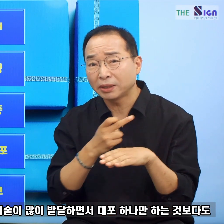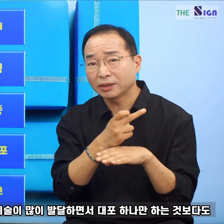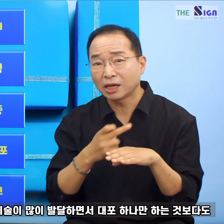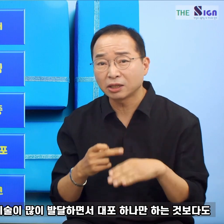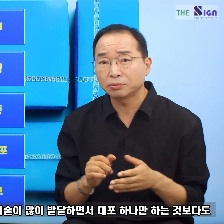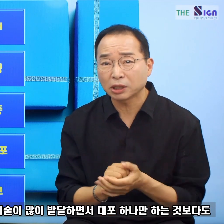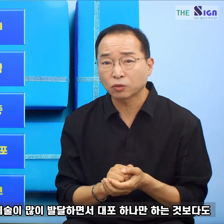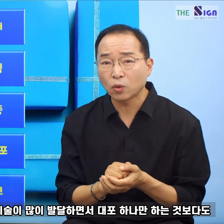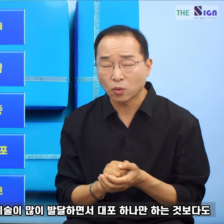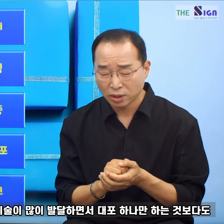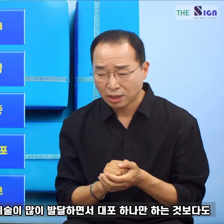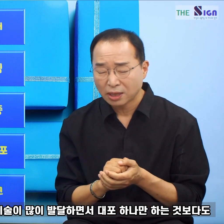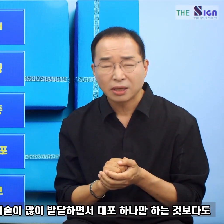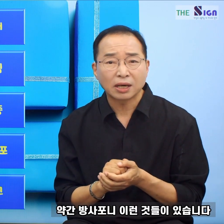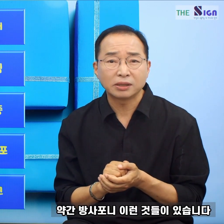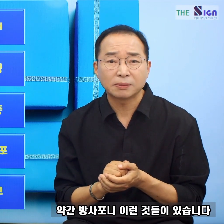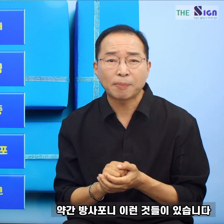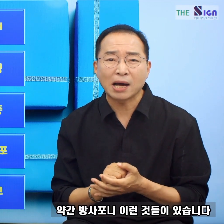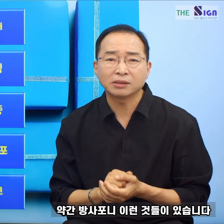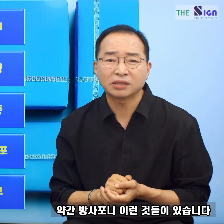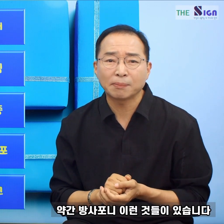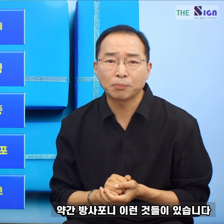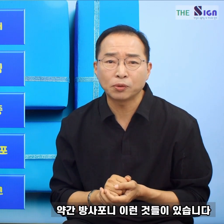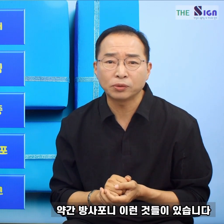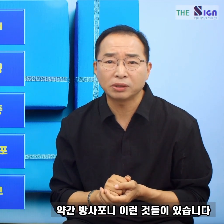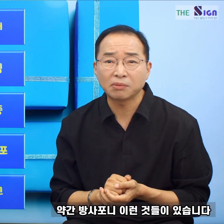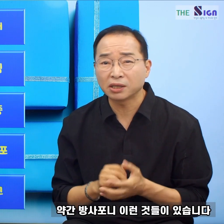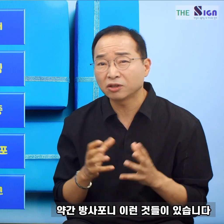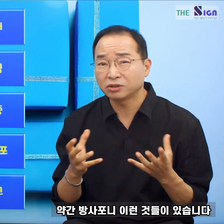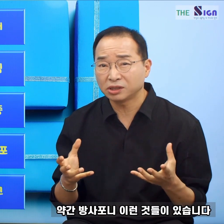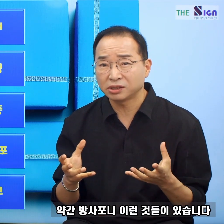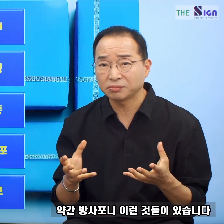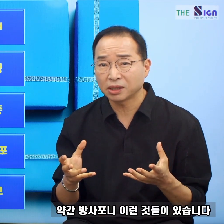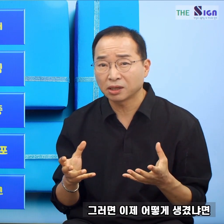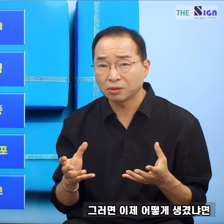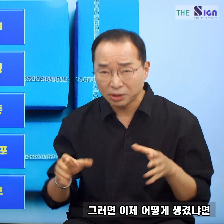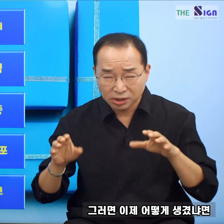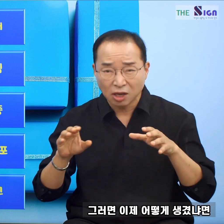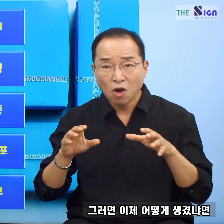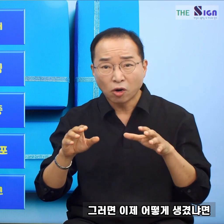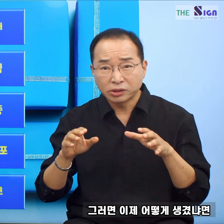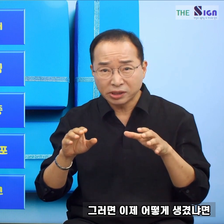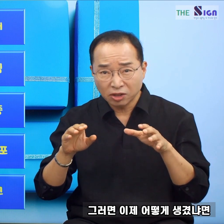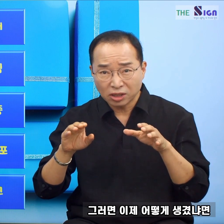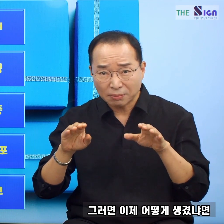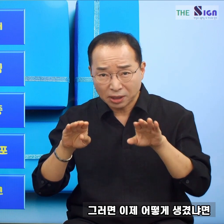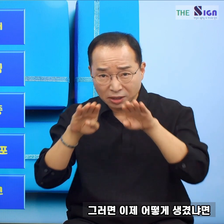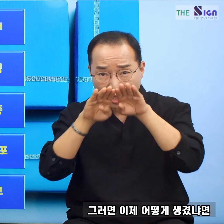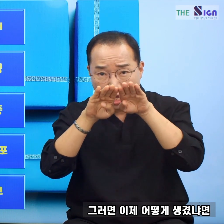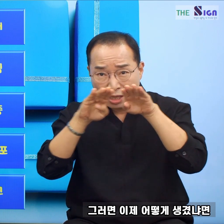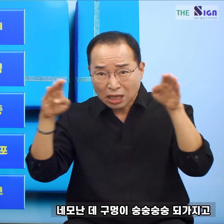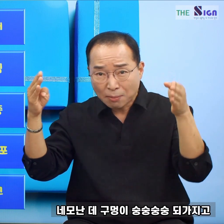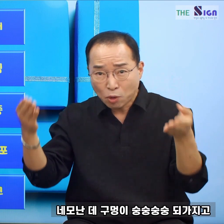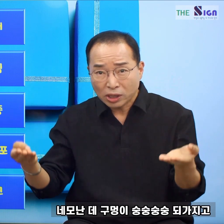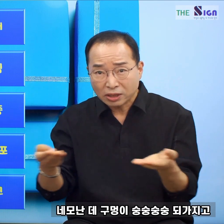하는 것보다도 약간 이제 방사포니 막 이런 것들이 있습니다. 그러면 이제 어떻게 생겼냐면은 네모난데